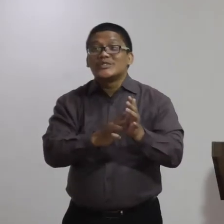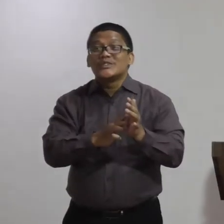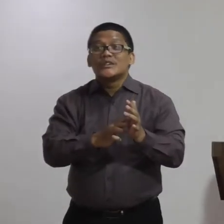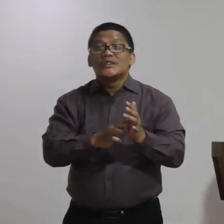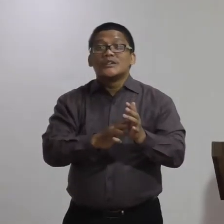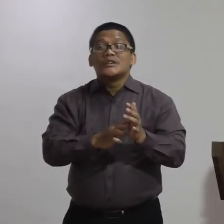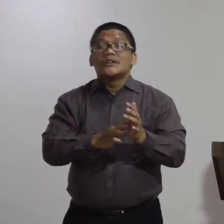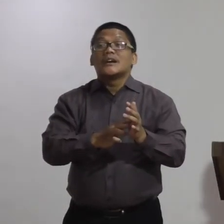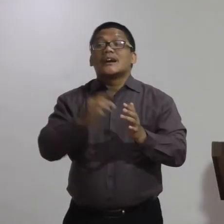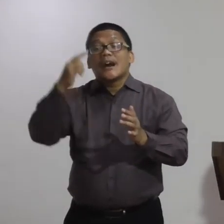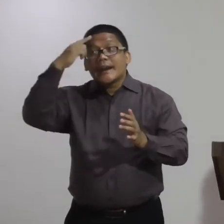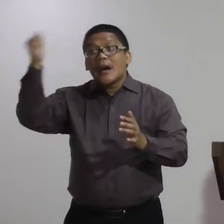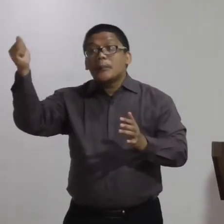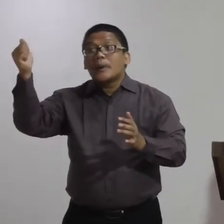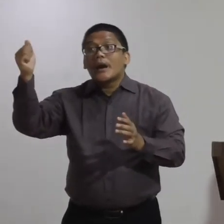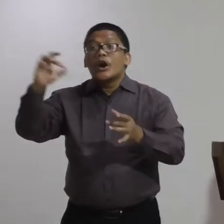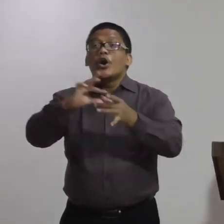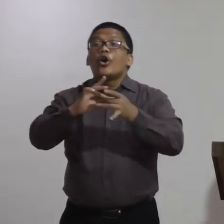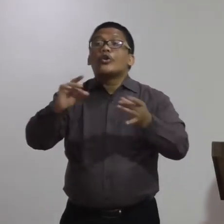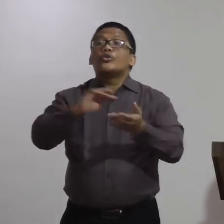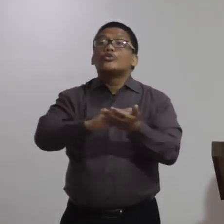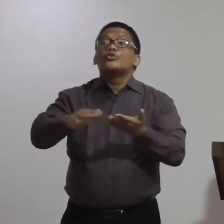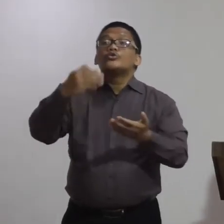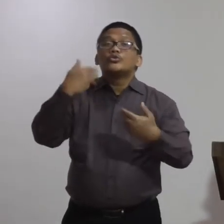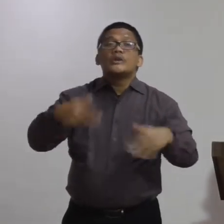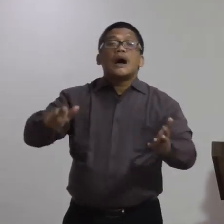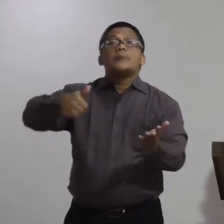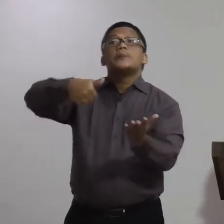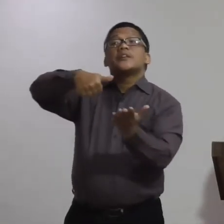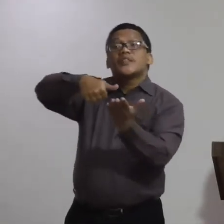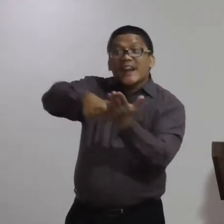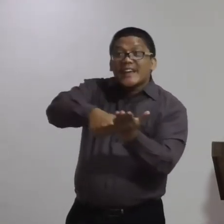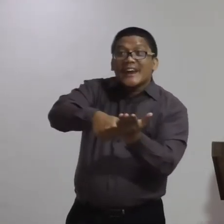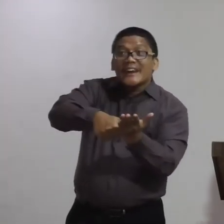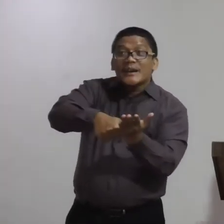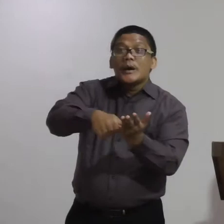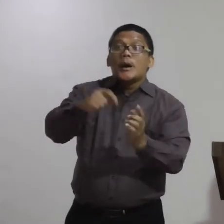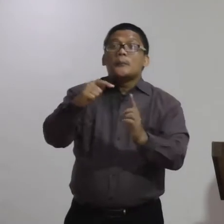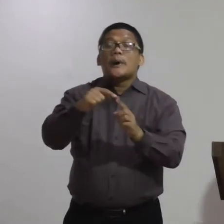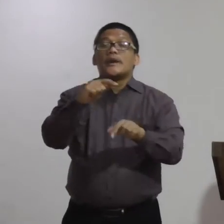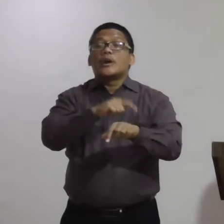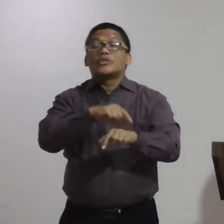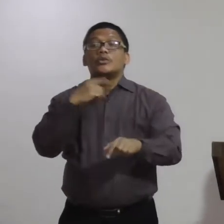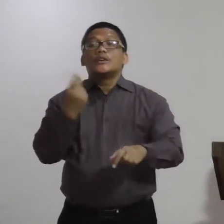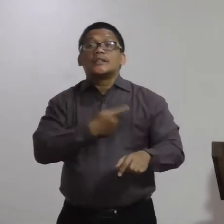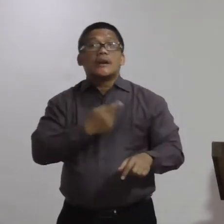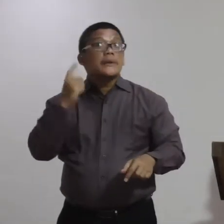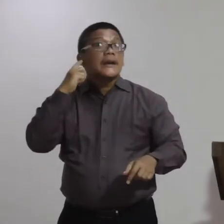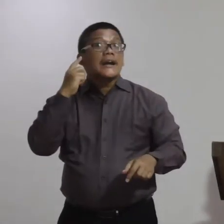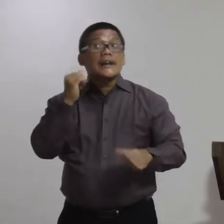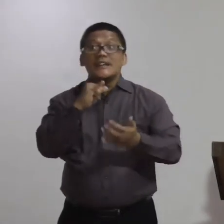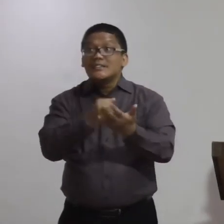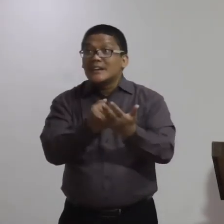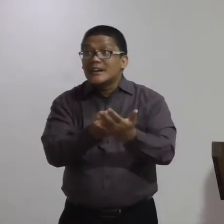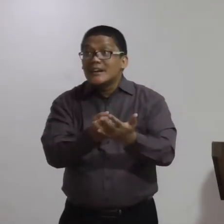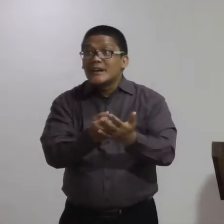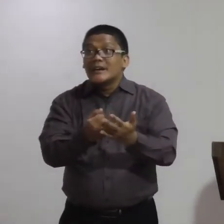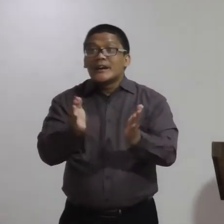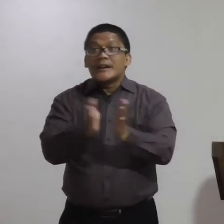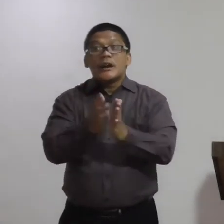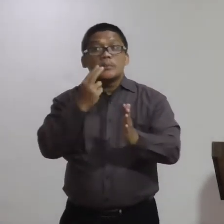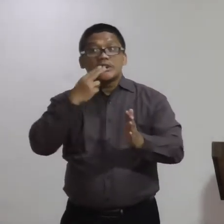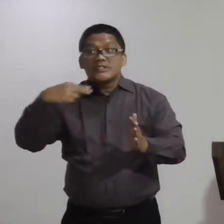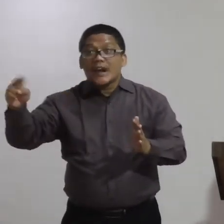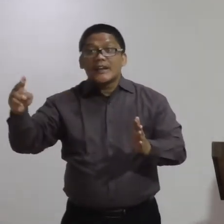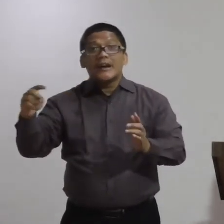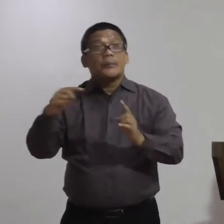telah dimateraikan oleh Roh Kudus pada saat kita menerima Injil, percaya kepada Injil itu sendiri,